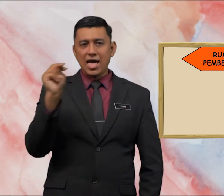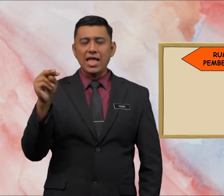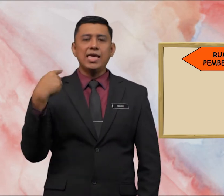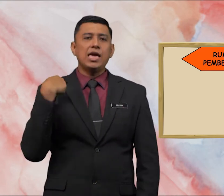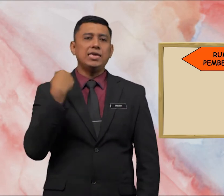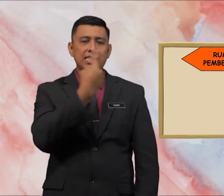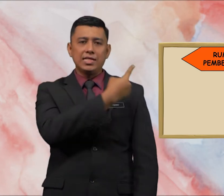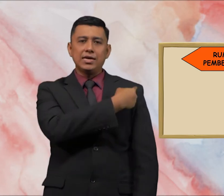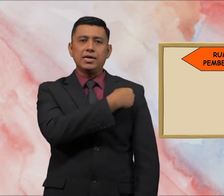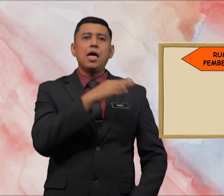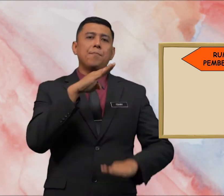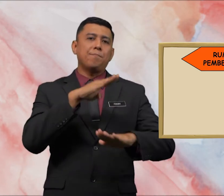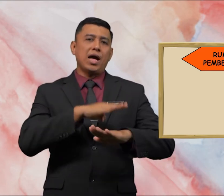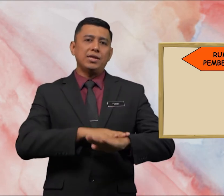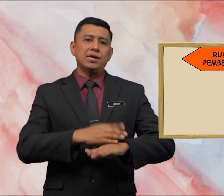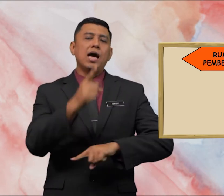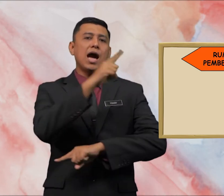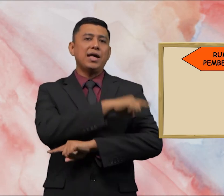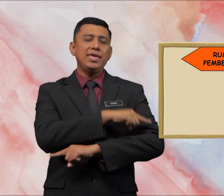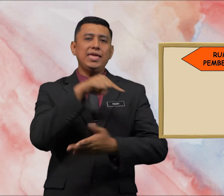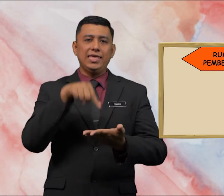pembelajaran kita pada hari ini.